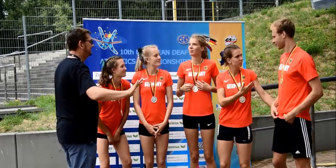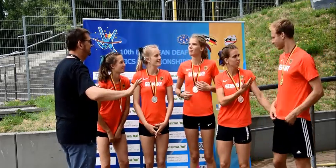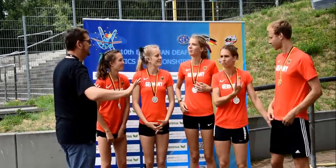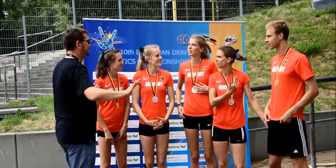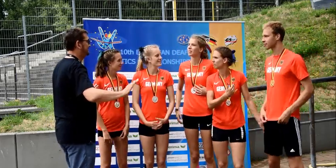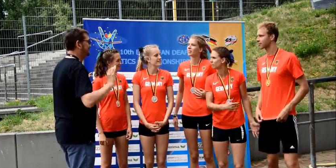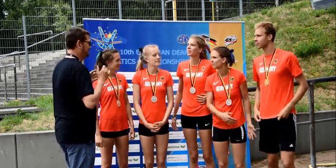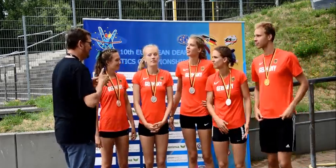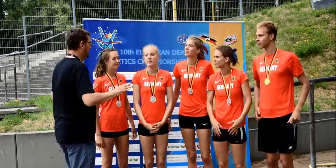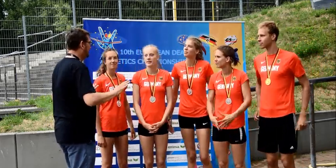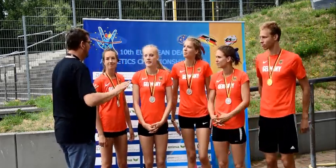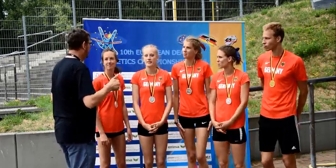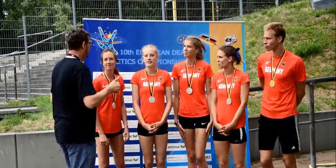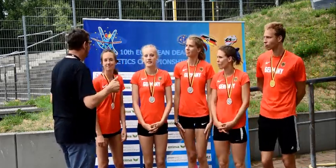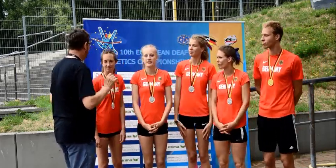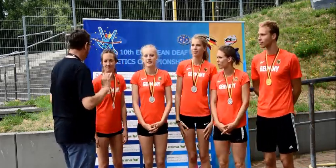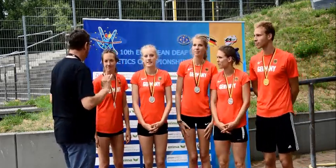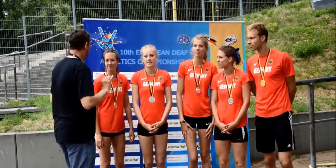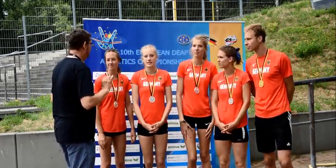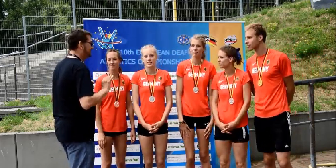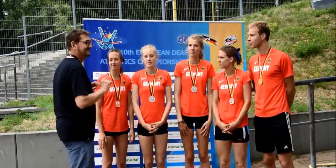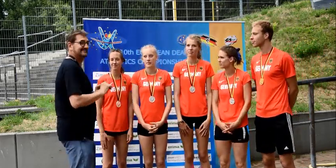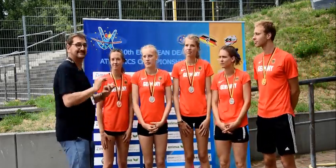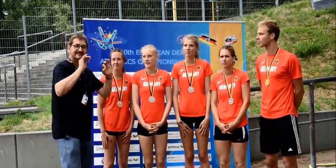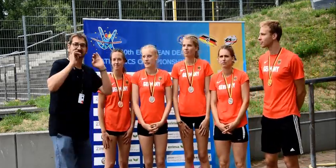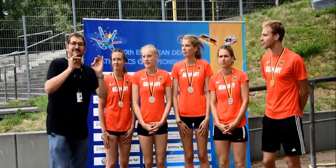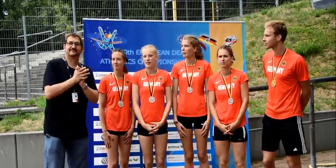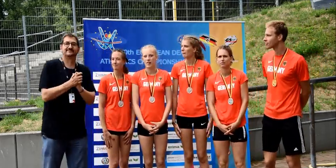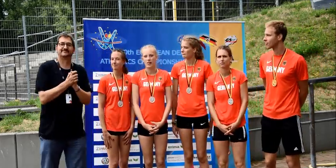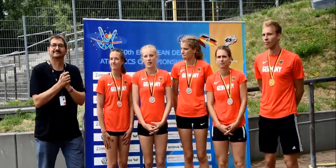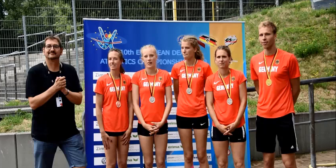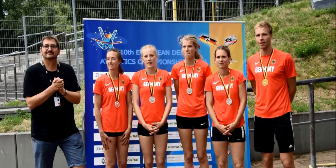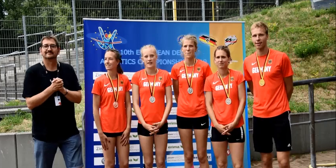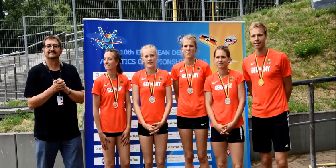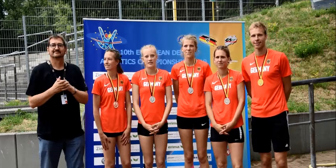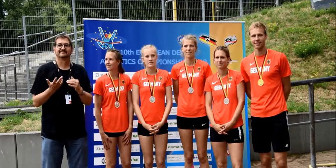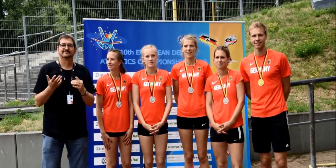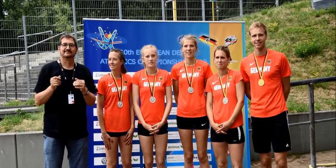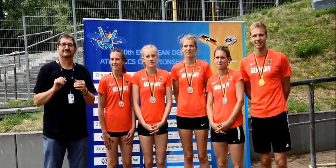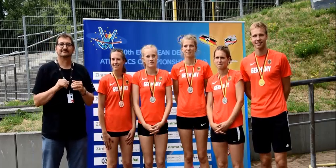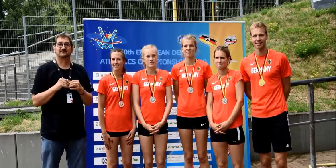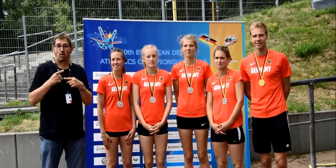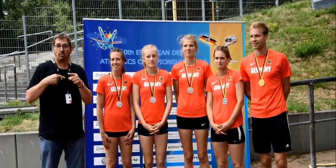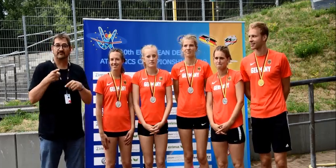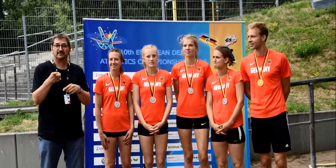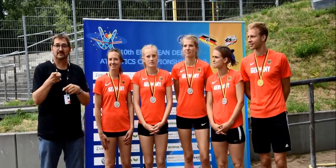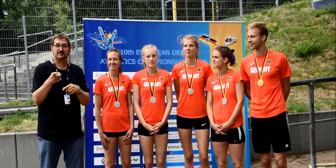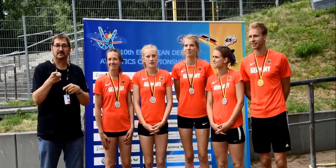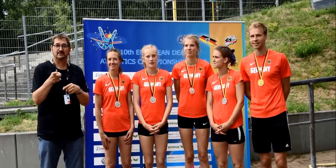Seid ihr bereit? Ja, bereit? Ja. Okay. Läuft schon?